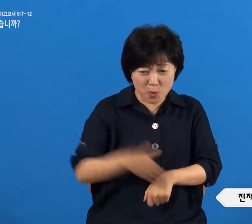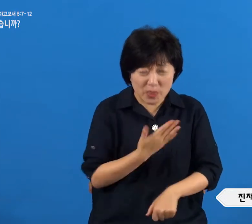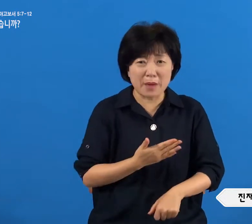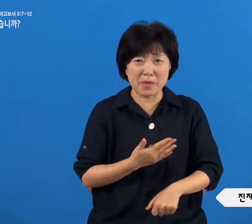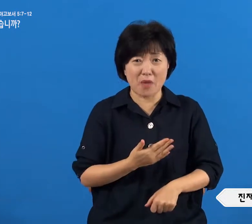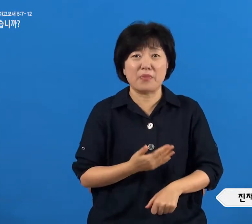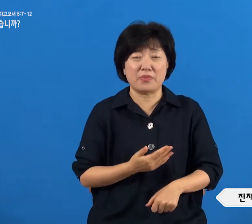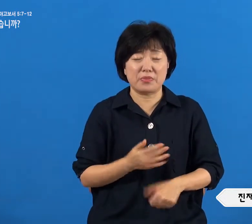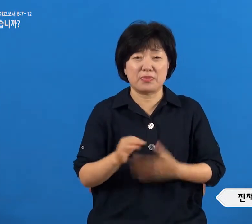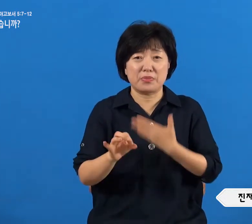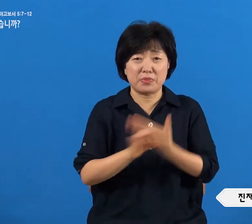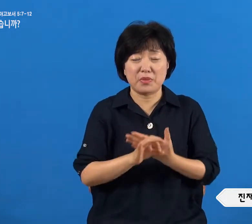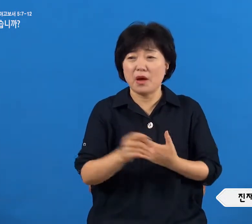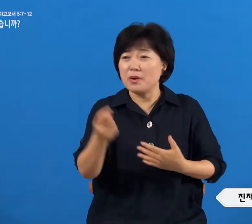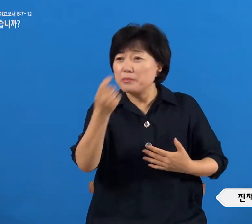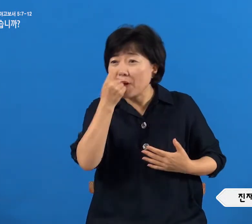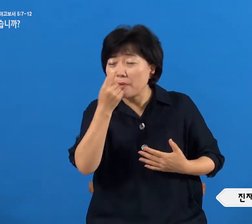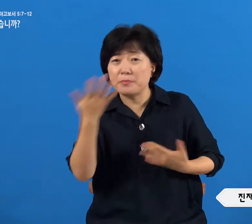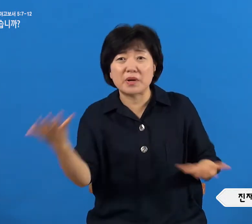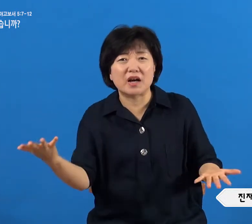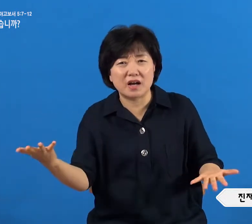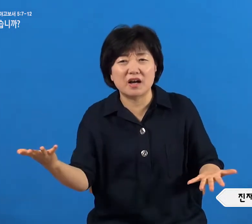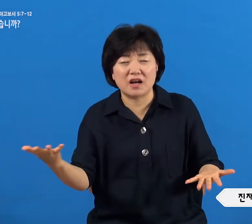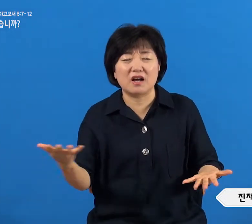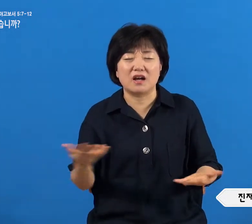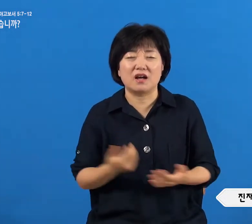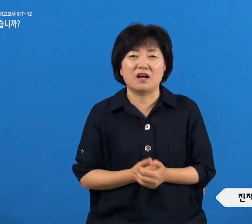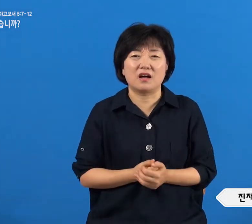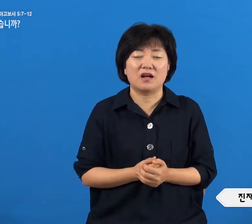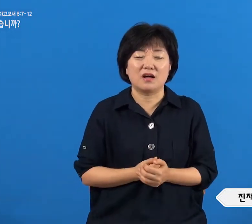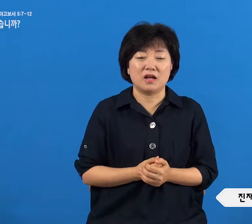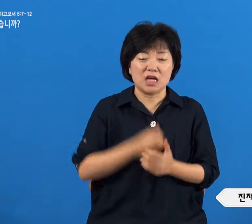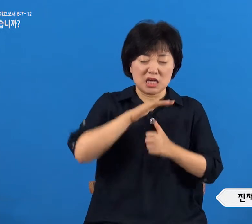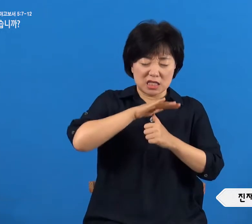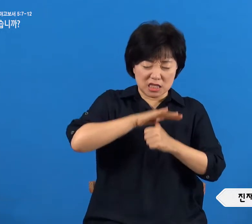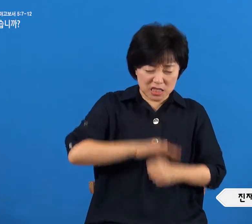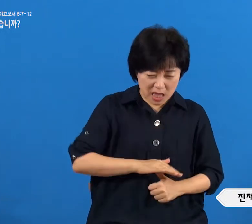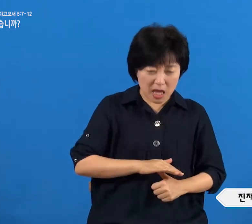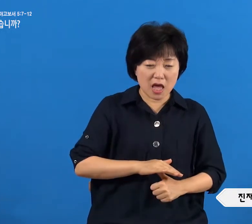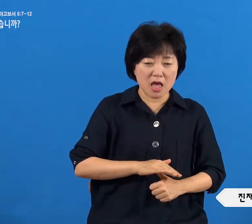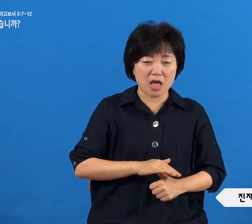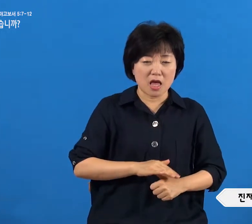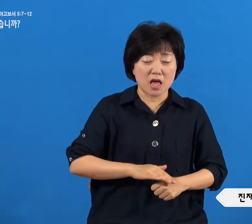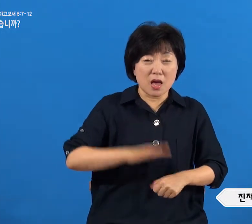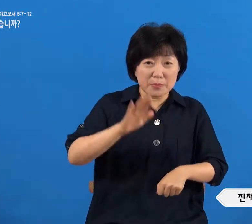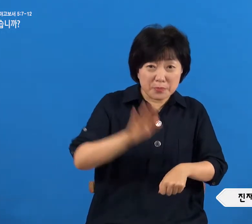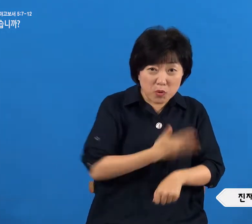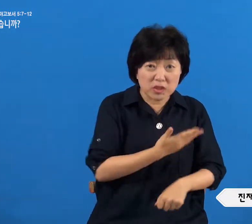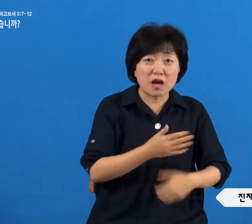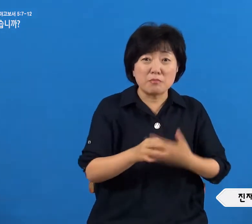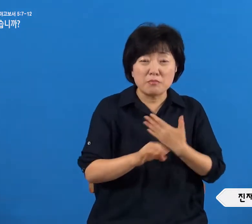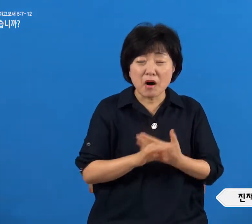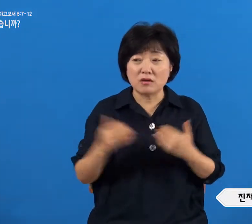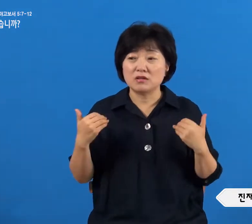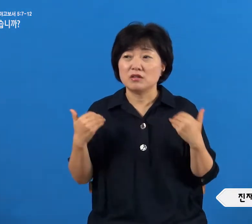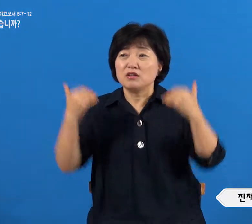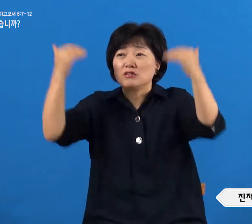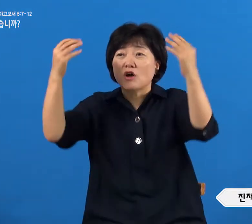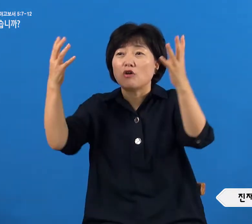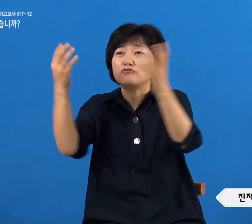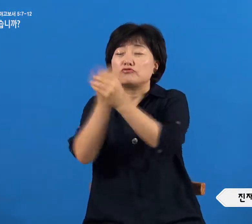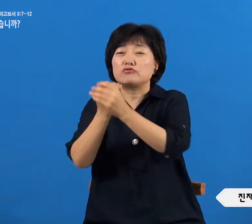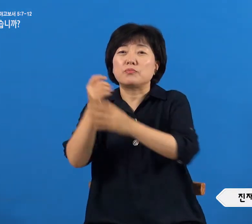인내하지 않으면 배울 수 없는 것이 있다. 인내하지 않으면 성숙할 수 없는 것이